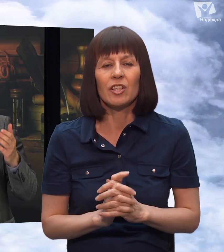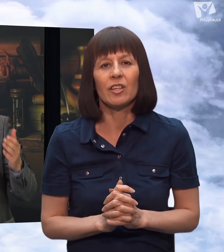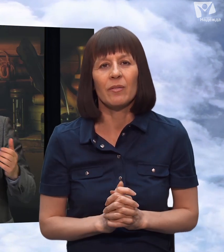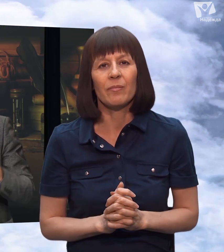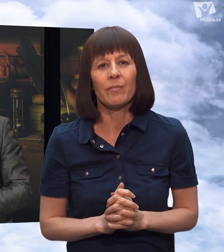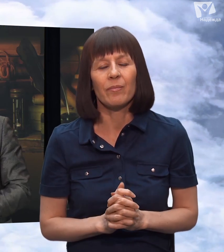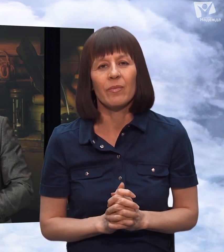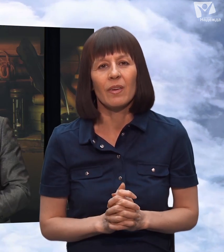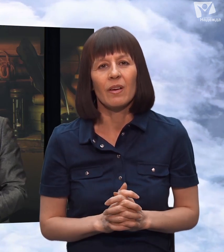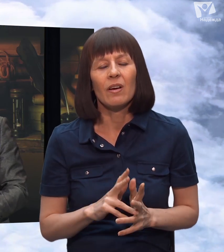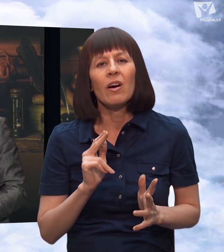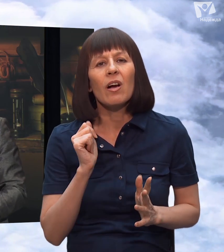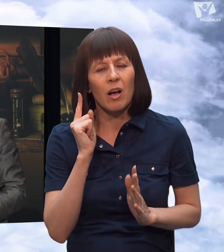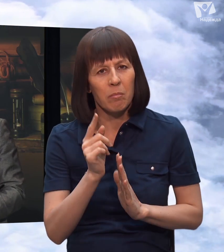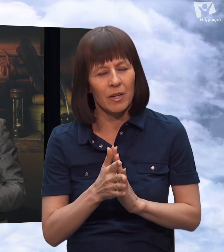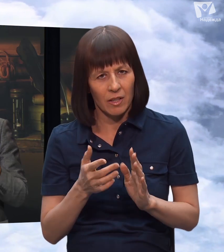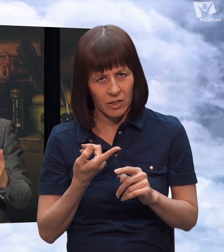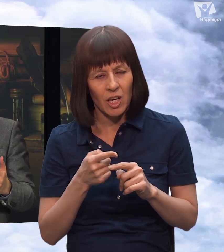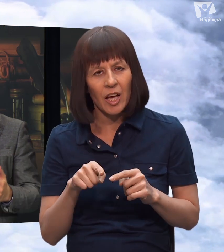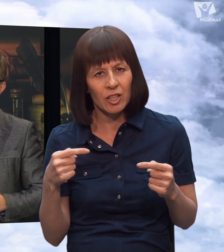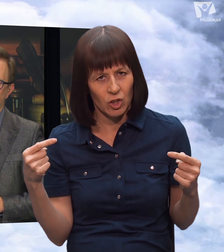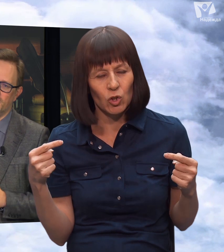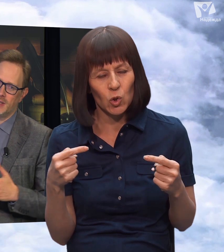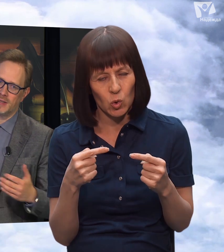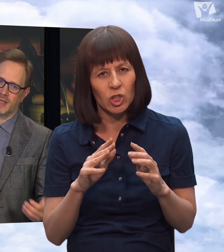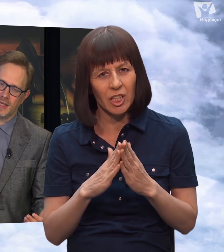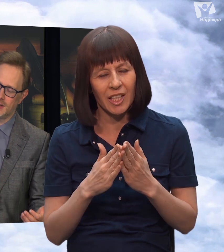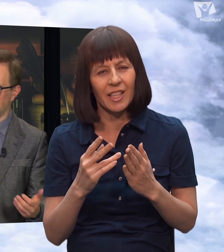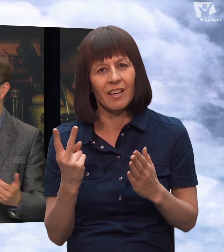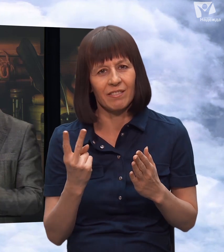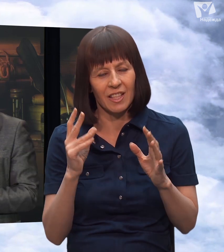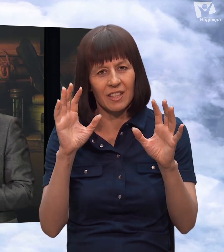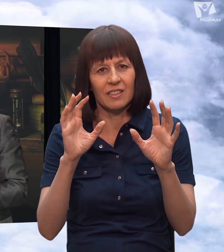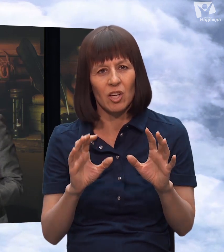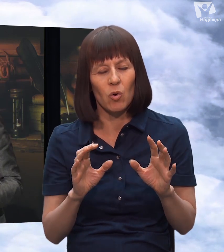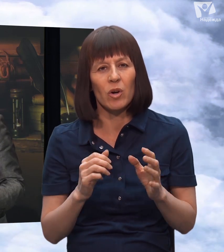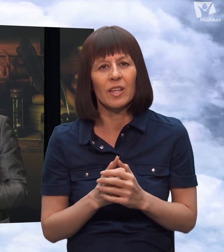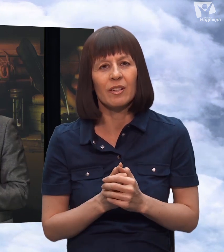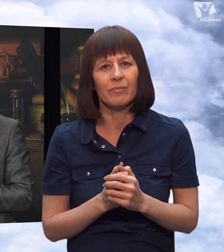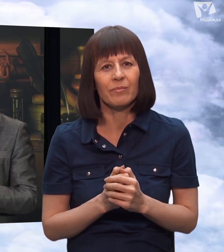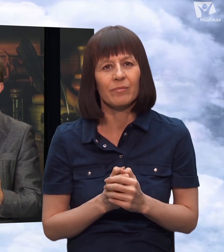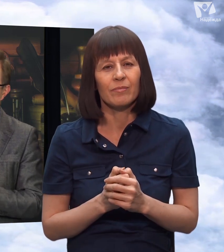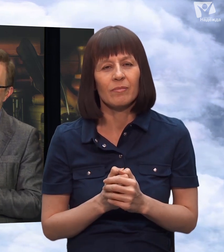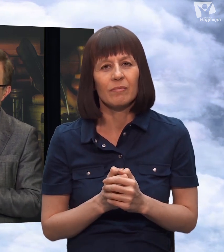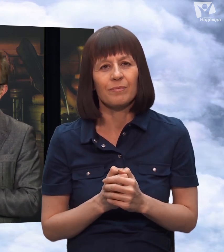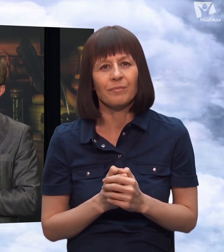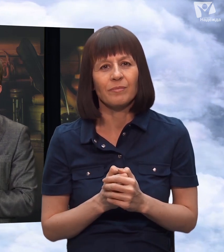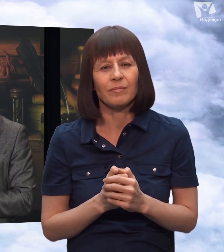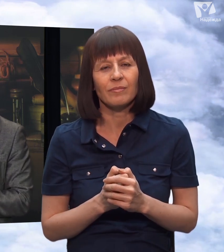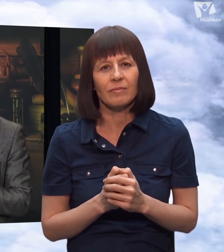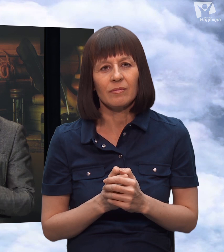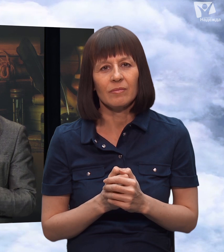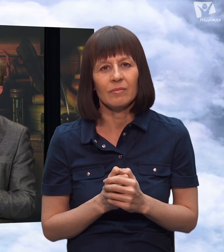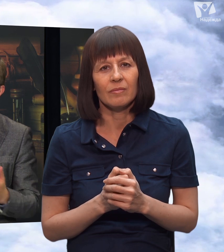вот этой книге закона да автор законе может быть есть какие-то отсылки или общие моменты